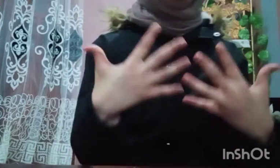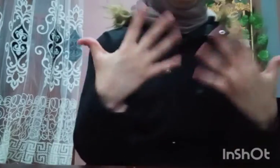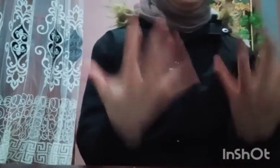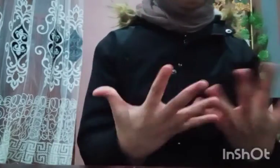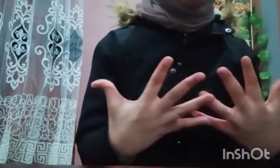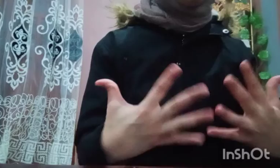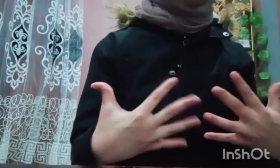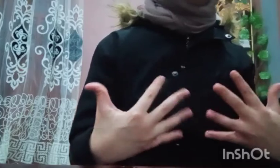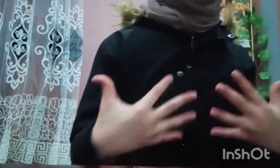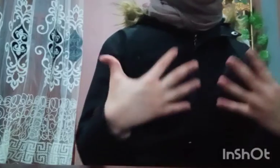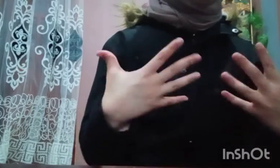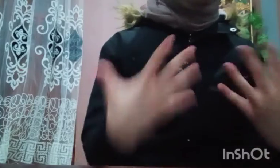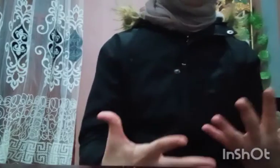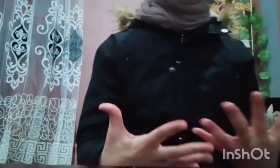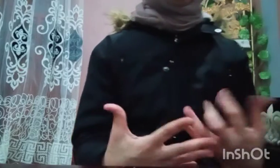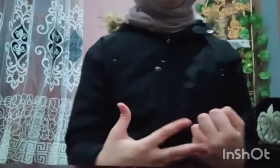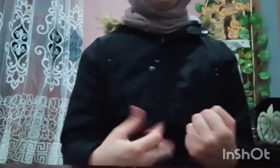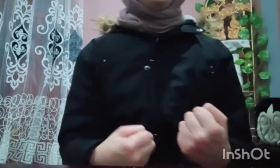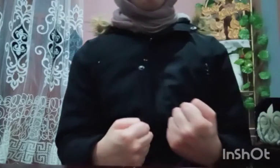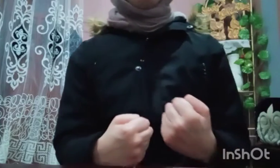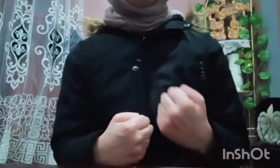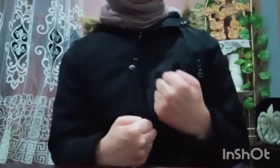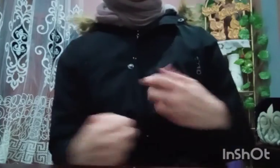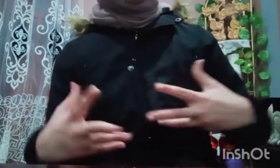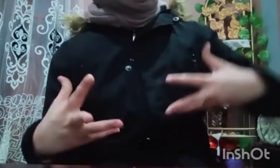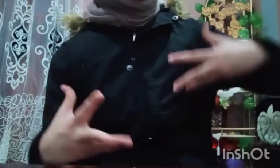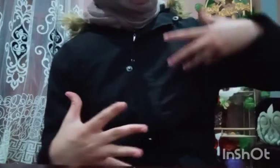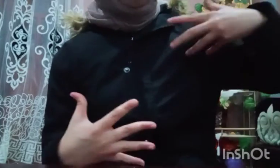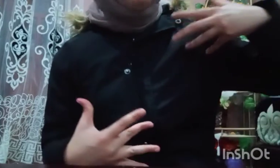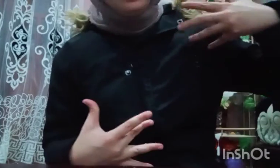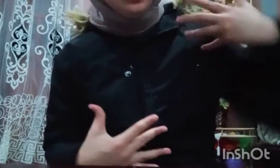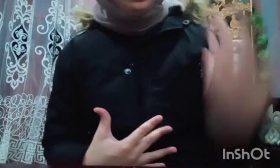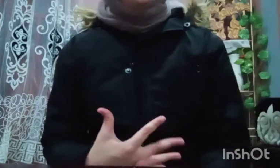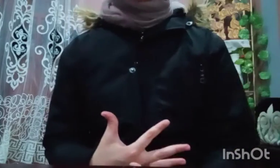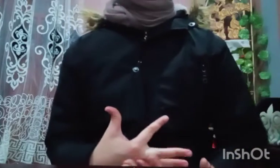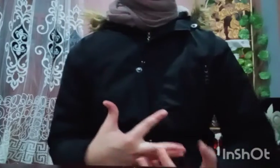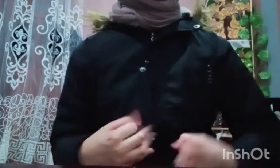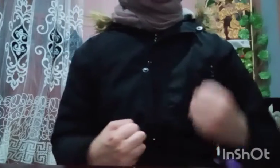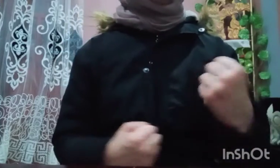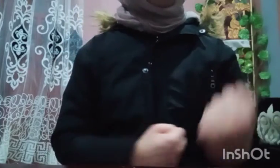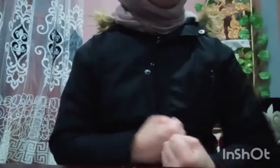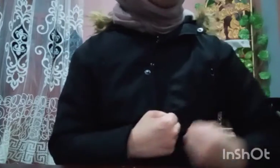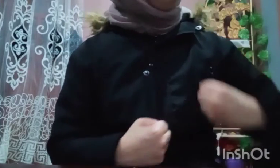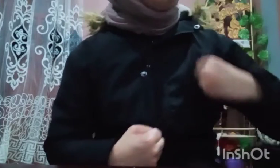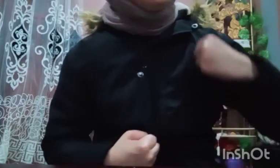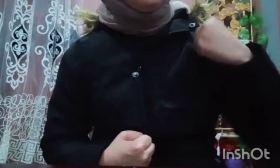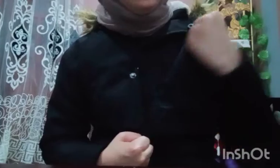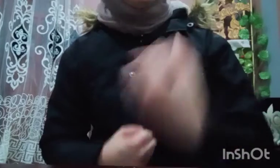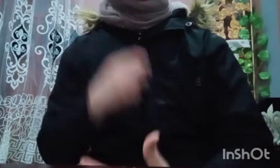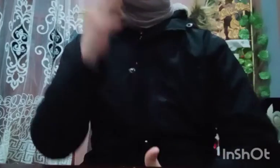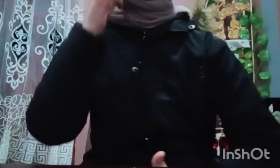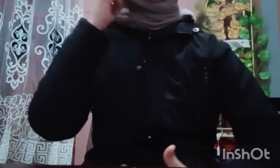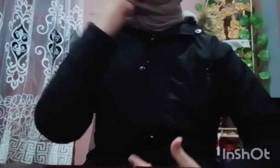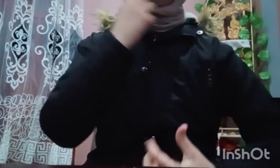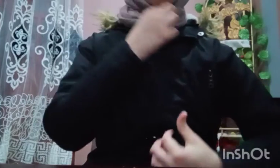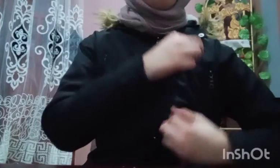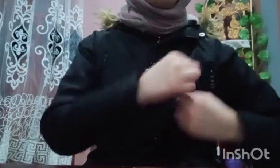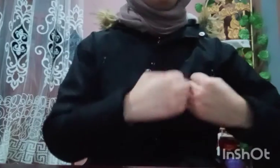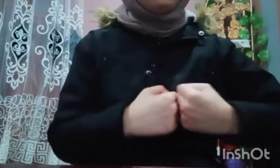علما انا قويه بك يا رب القوه كل يوم تزيد عندي الثقه بالنفس كل يوم تزيد عندي الخوف قدرت